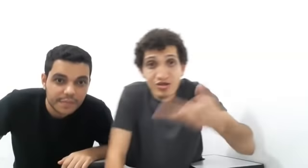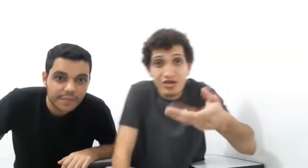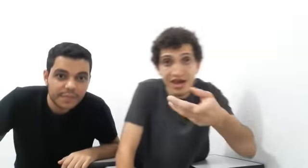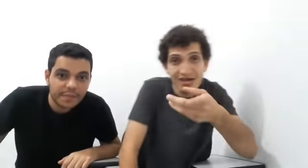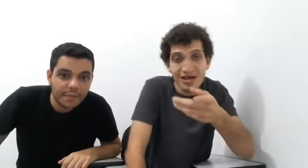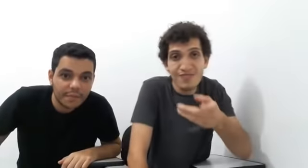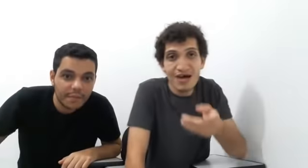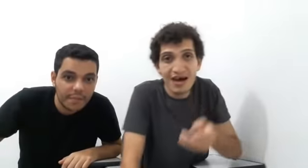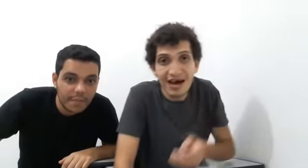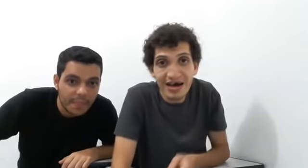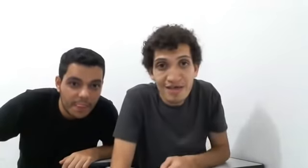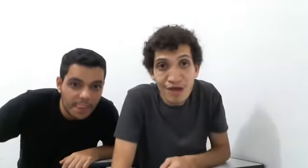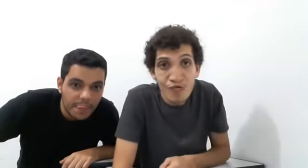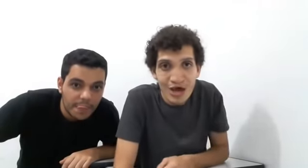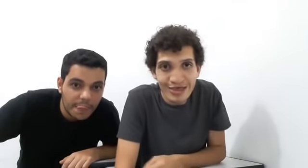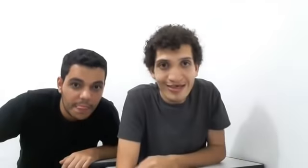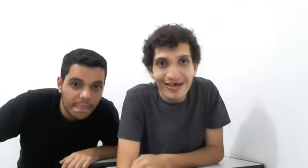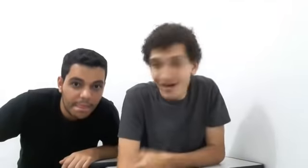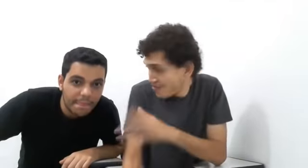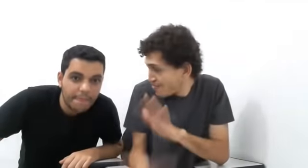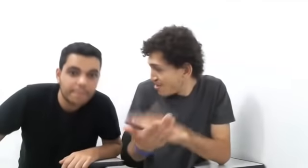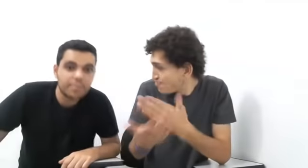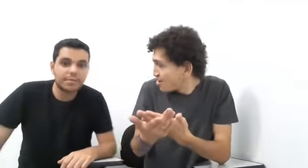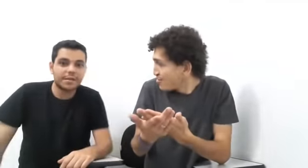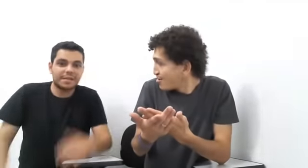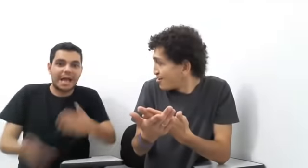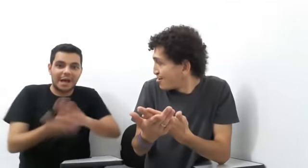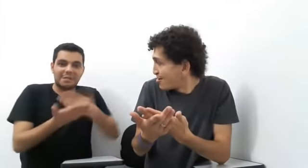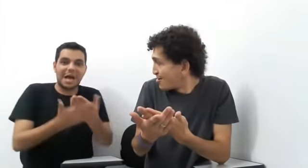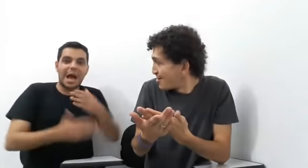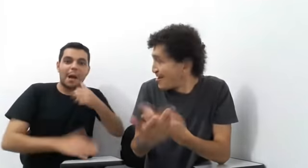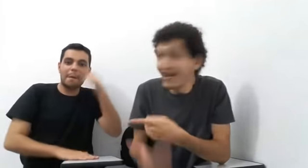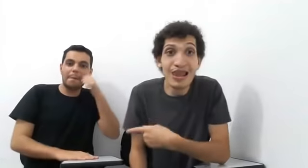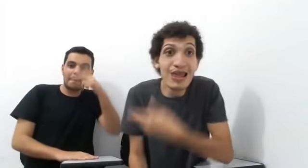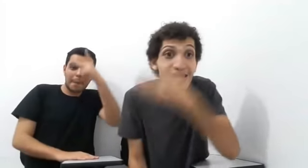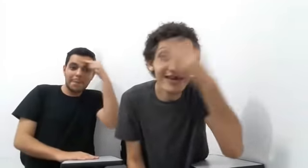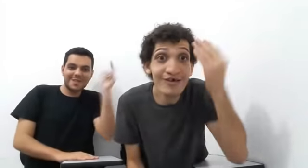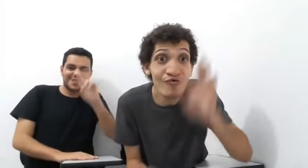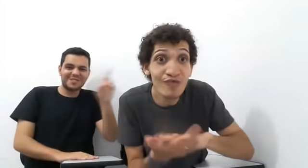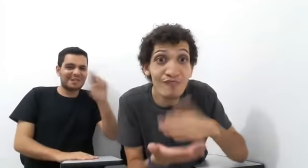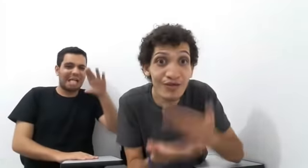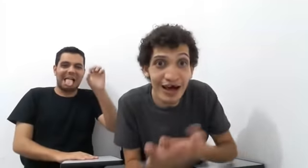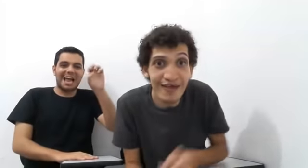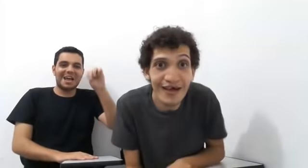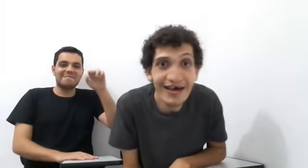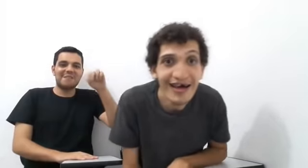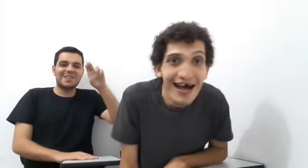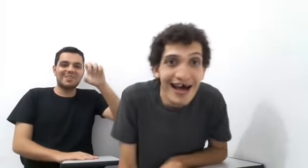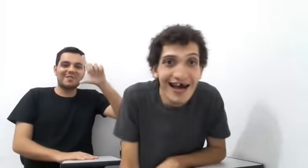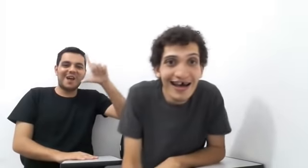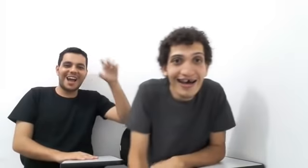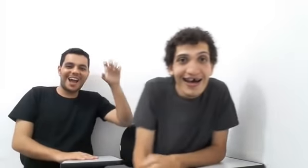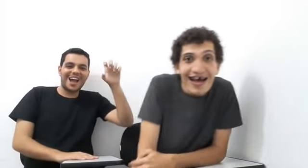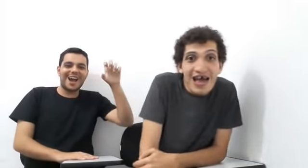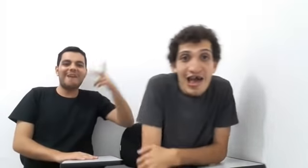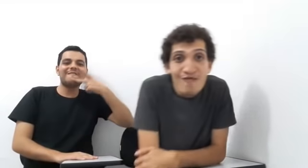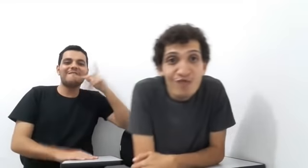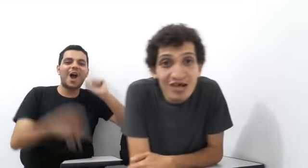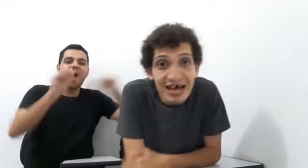Rapidinho, da Emanuele. Tá. Ele tinha que explicar, né? Vocês